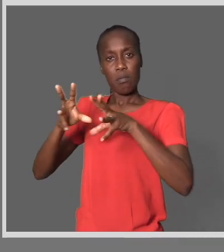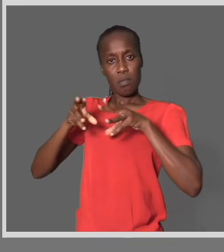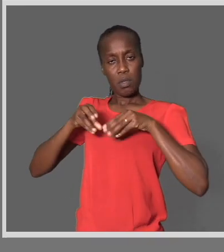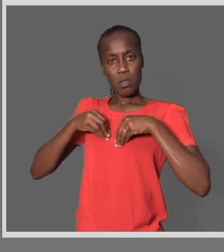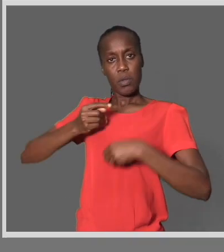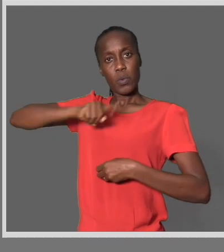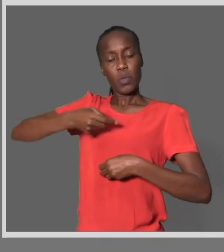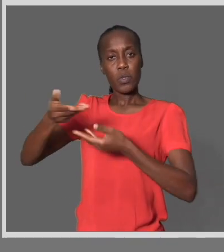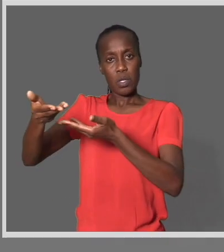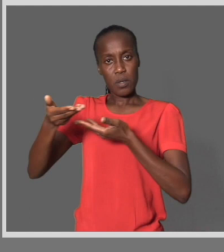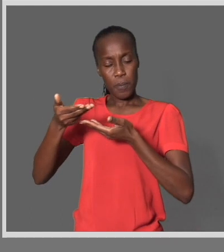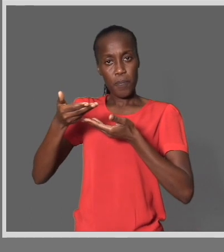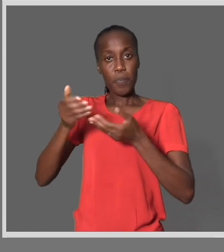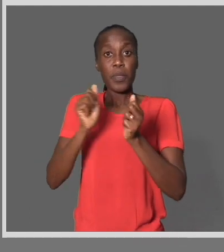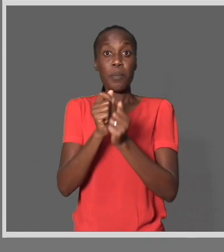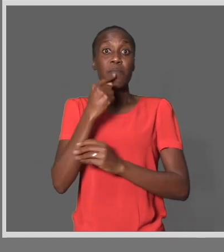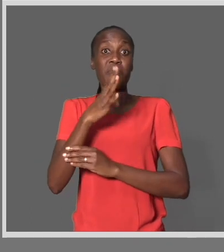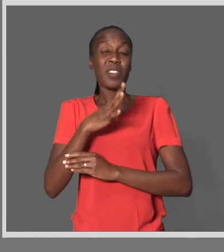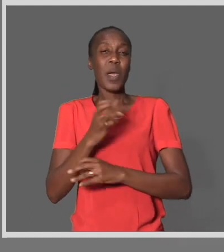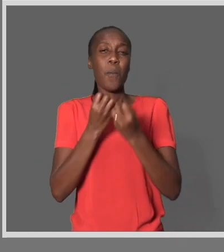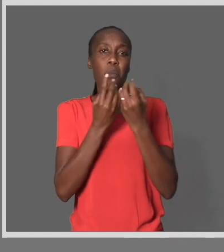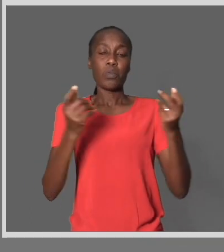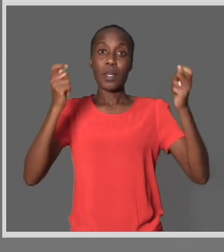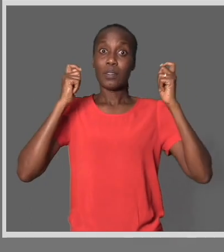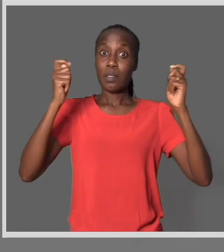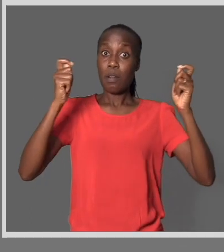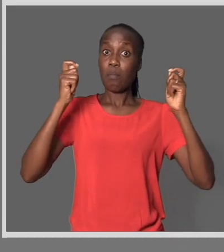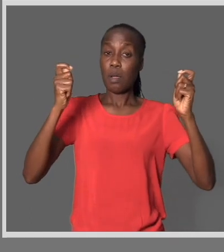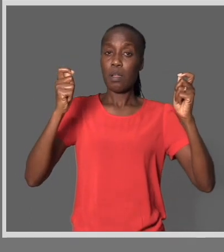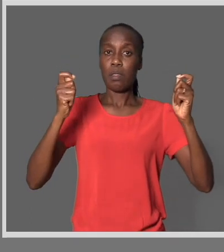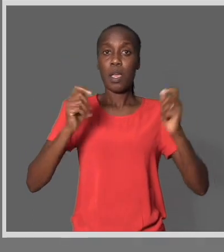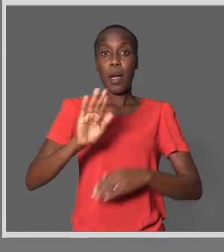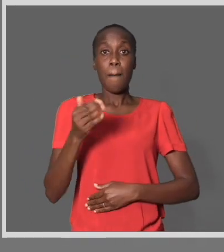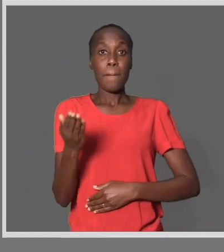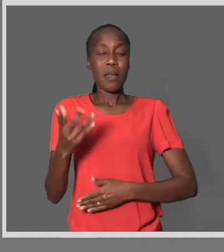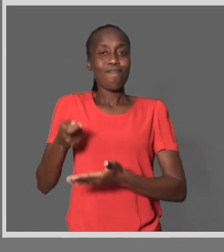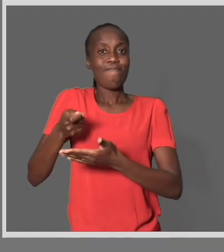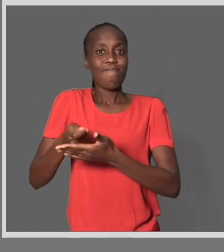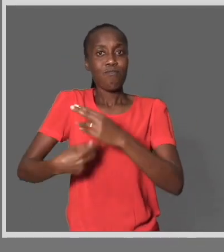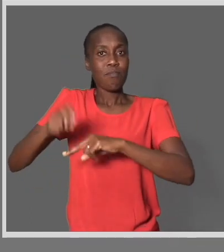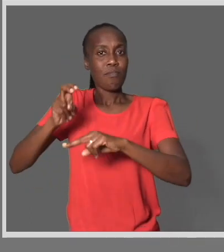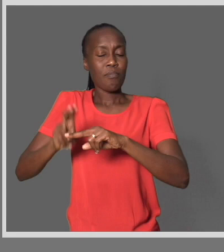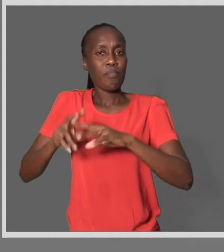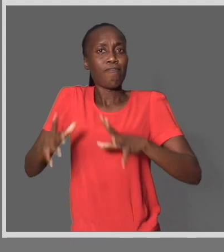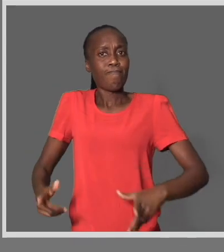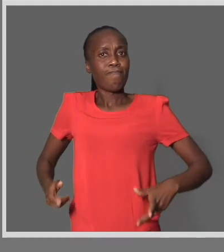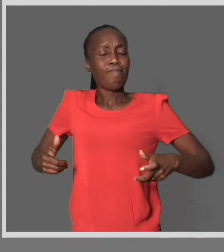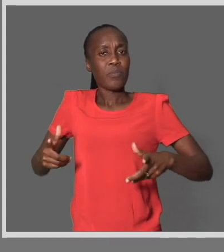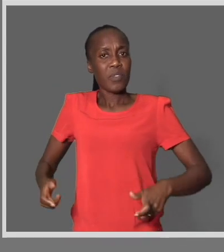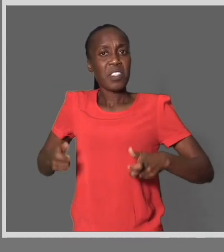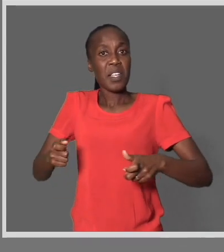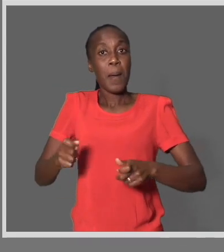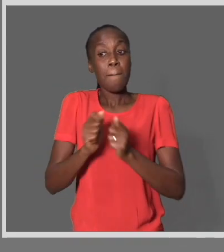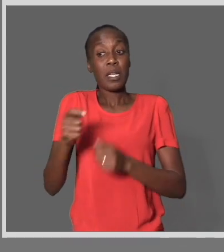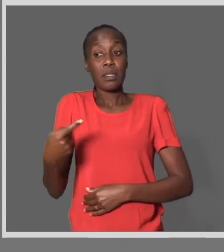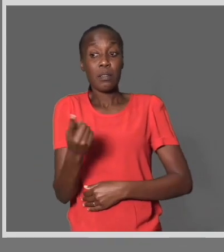aceito o nosso convite. Na verdade, ultimamente há várias campanhas para a aquisição de cadeiras de roda e muitas das vezes pessoas